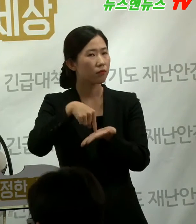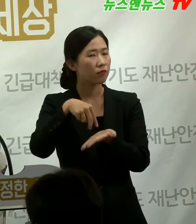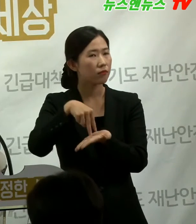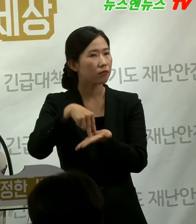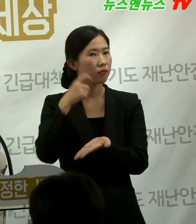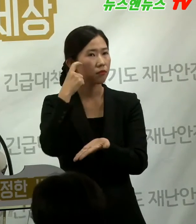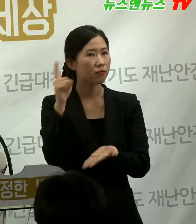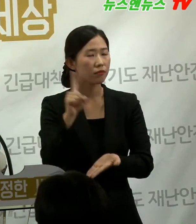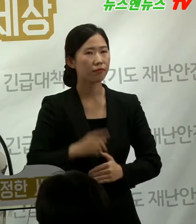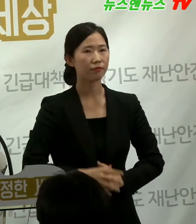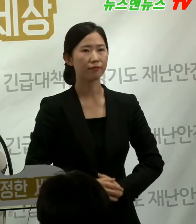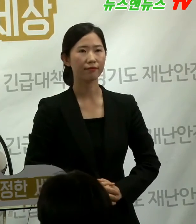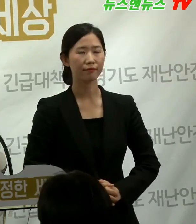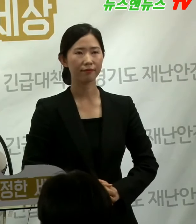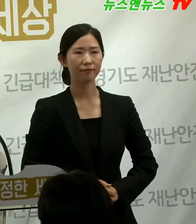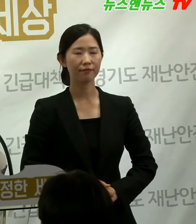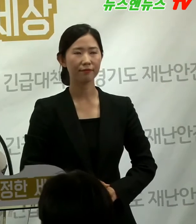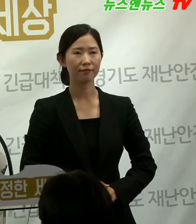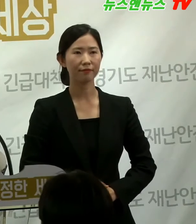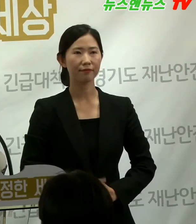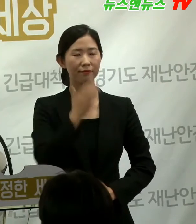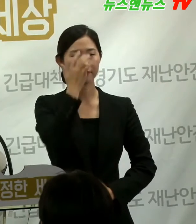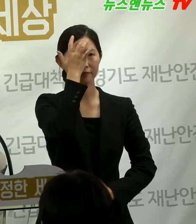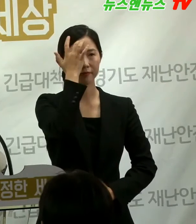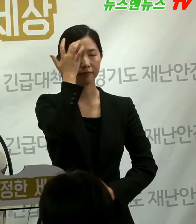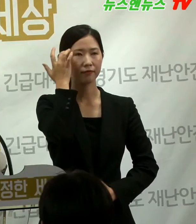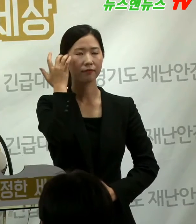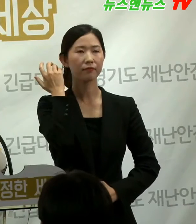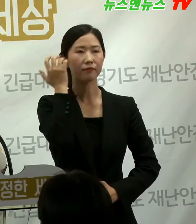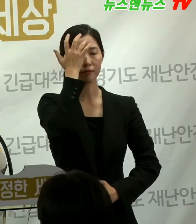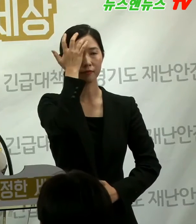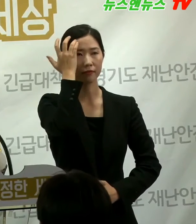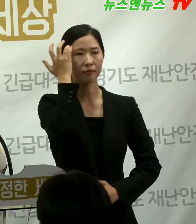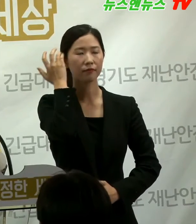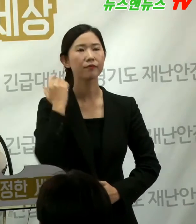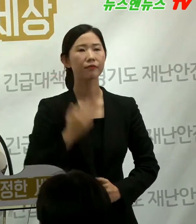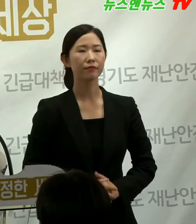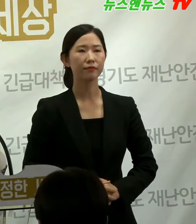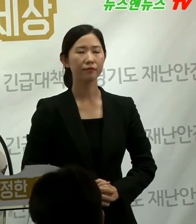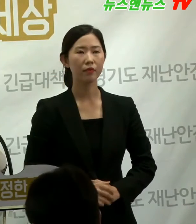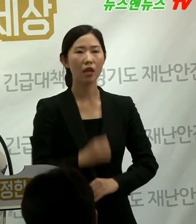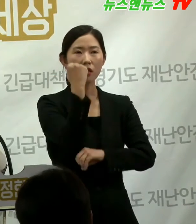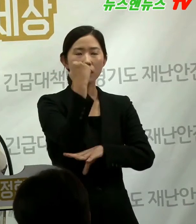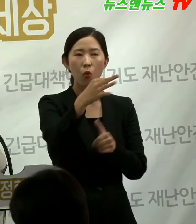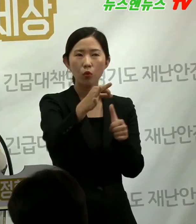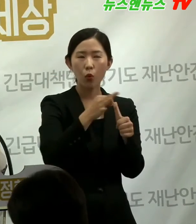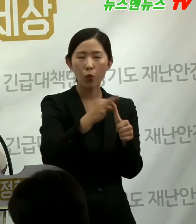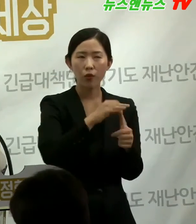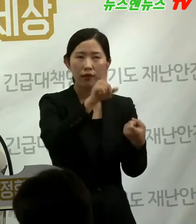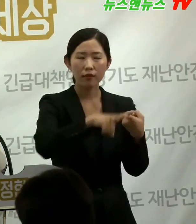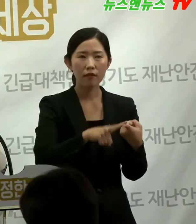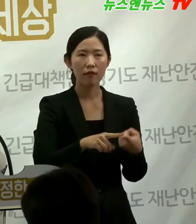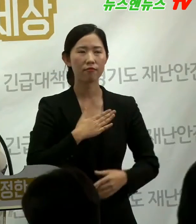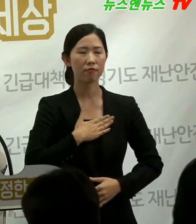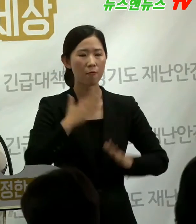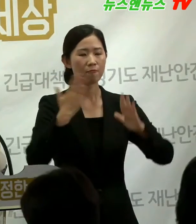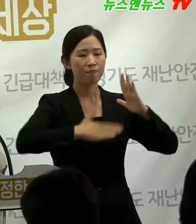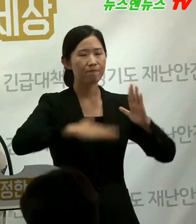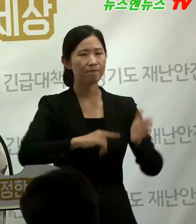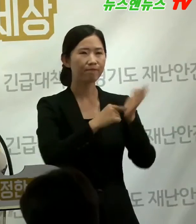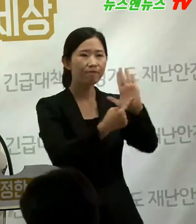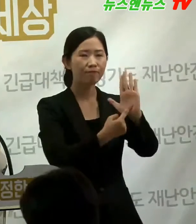네, 우선은 기본소득에 대한 끝장 토론은 예를 들면 반대하는 입장을 가진 분들 그들이 뭐